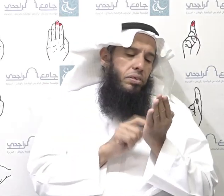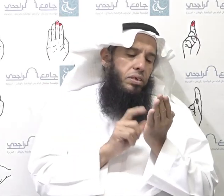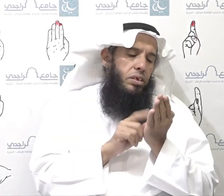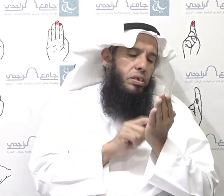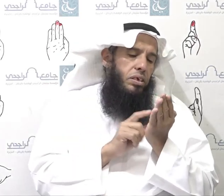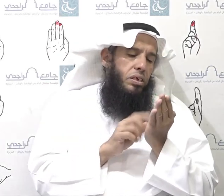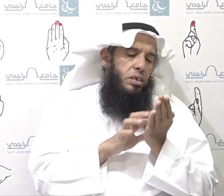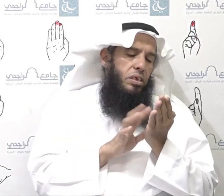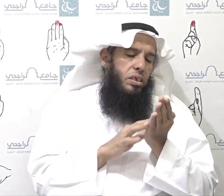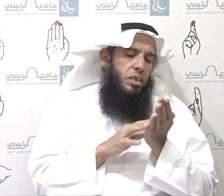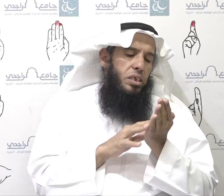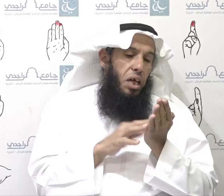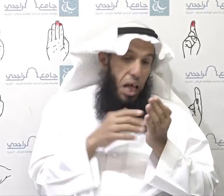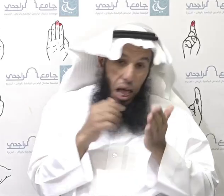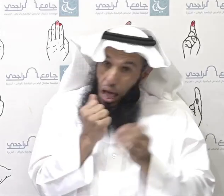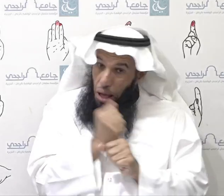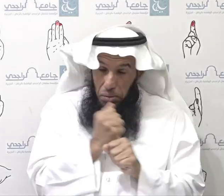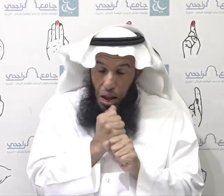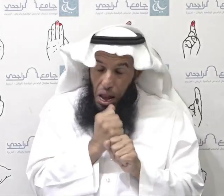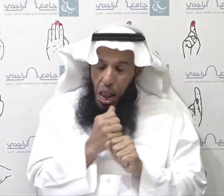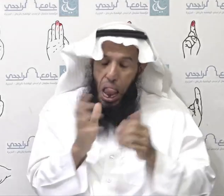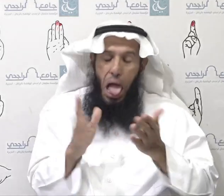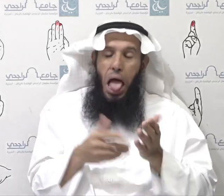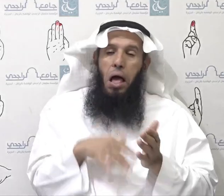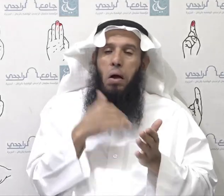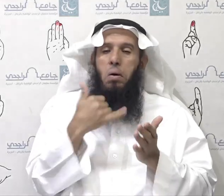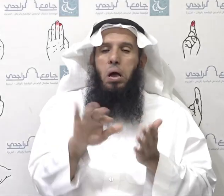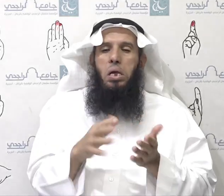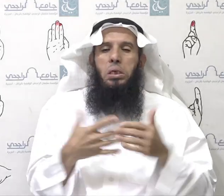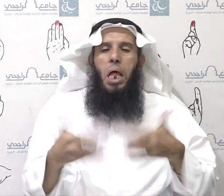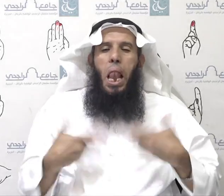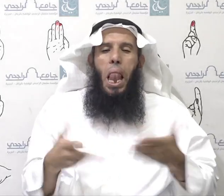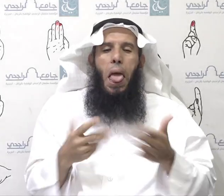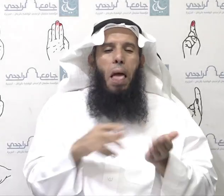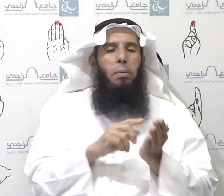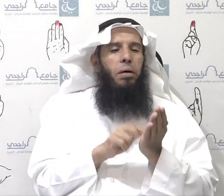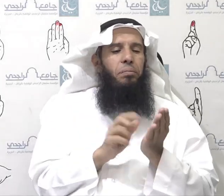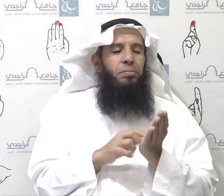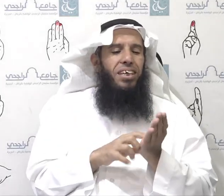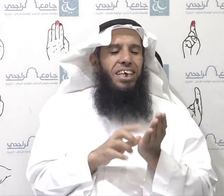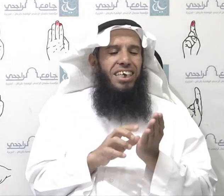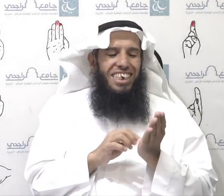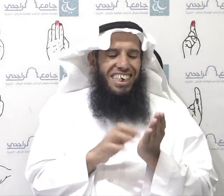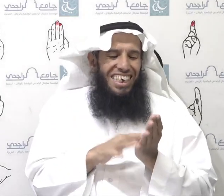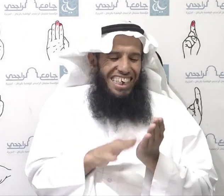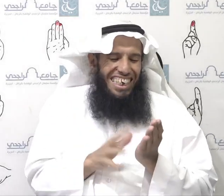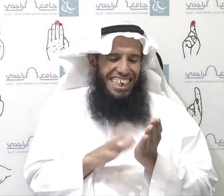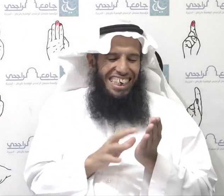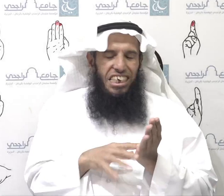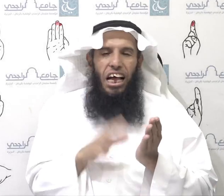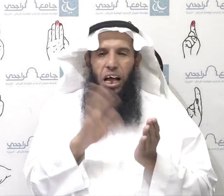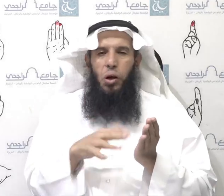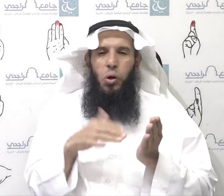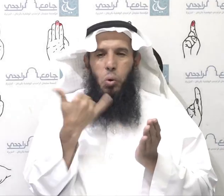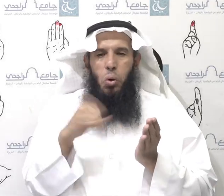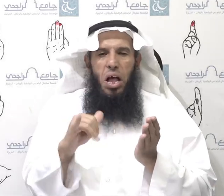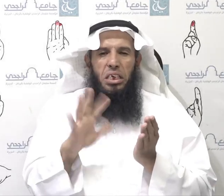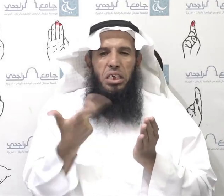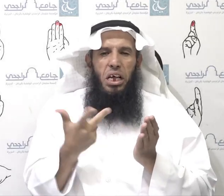انشغال عمل لكنها ألعاب يتداولونها، أو مواقع يدخلونها، أو